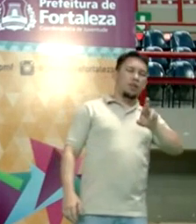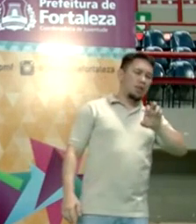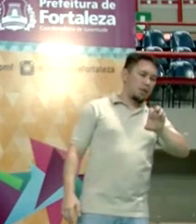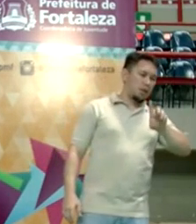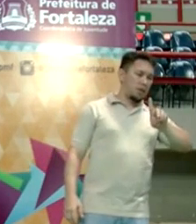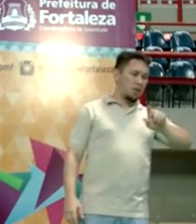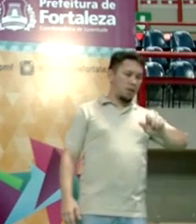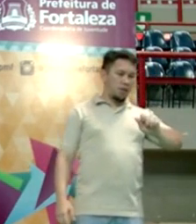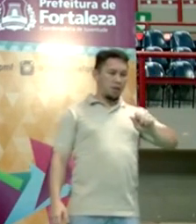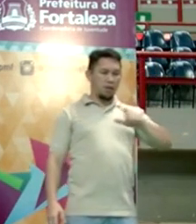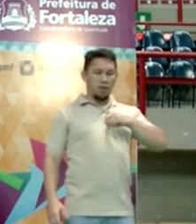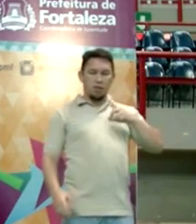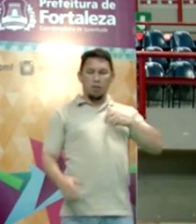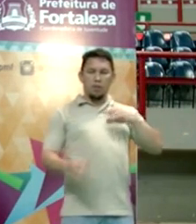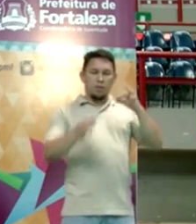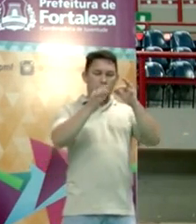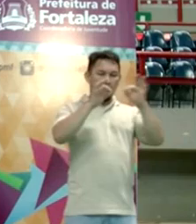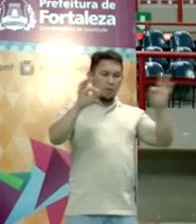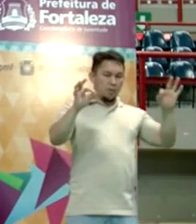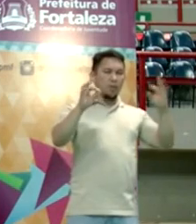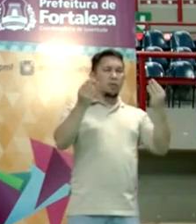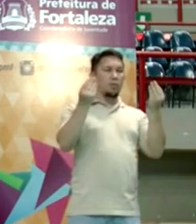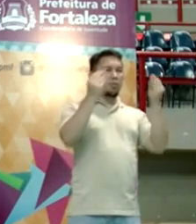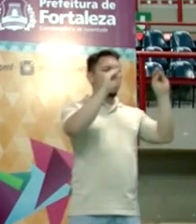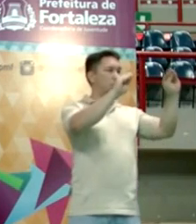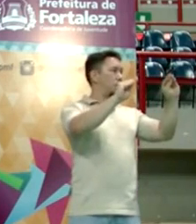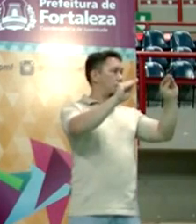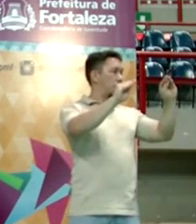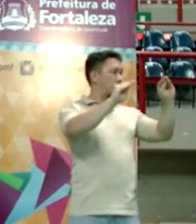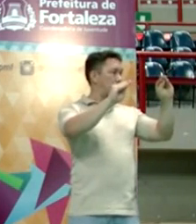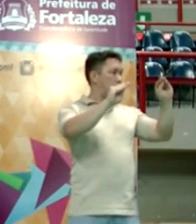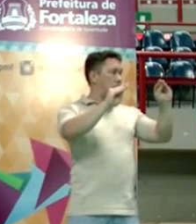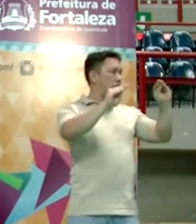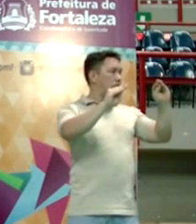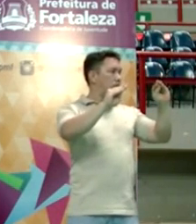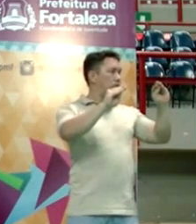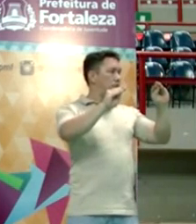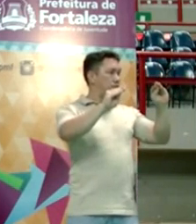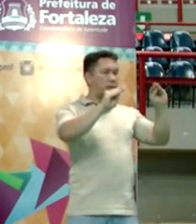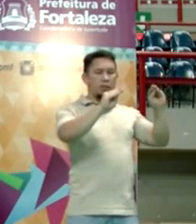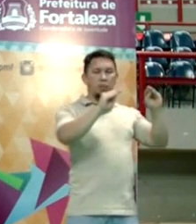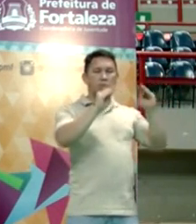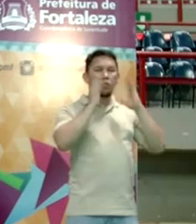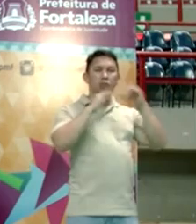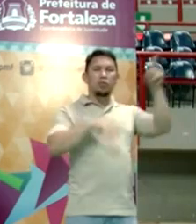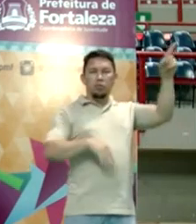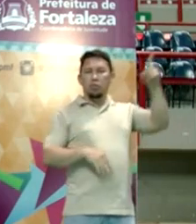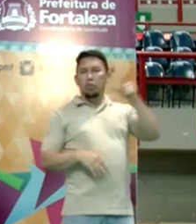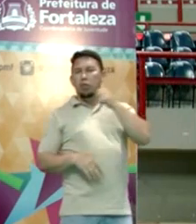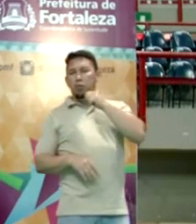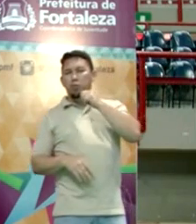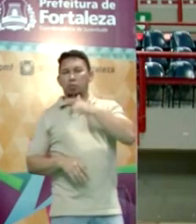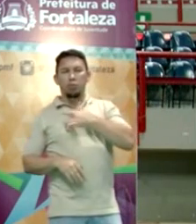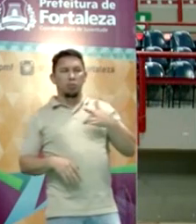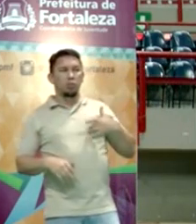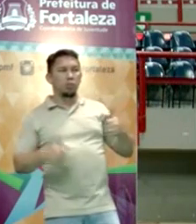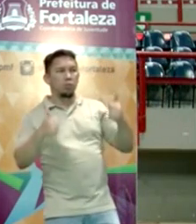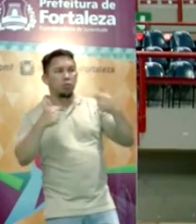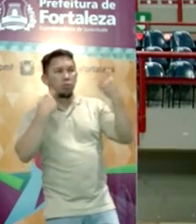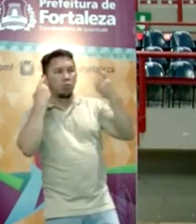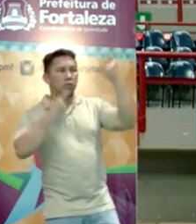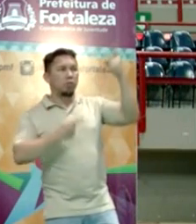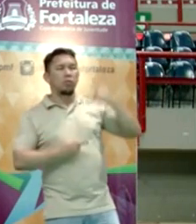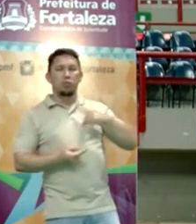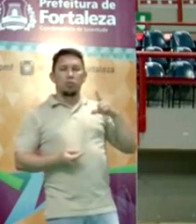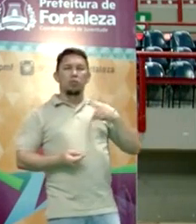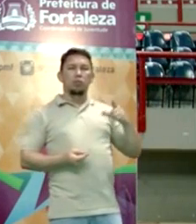trechinho que tem. Trechinho que você botar no Face. Tá tudo bem com a moça lá? Tá tudo bem com a moça, viu? Já